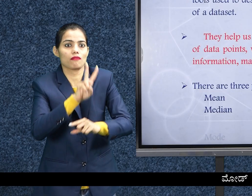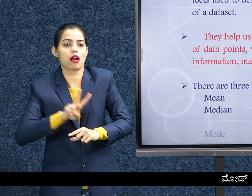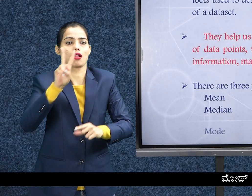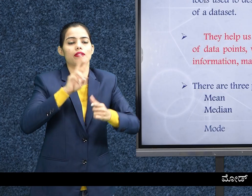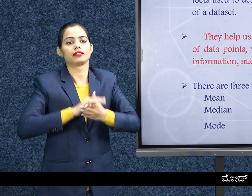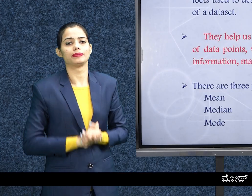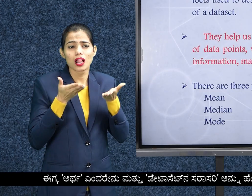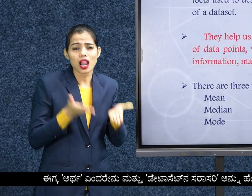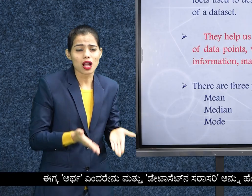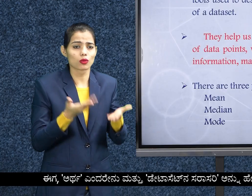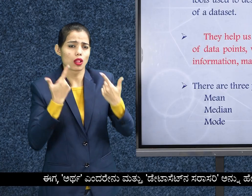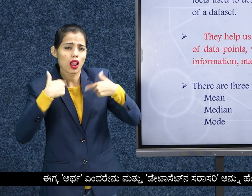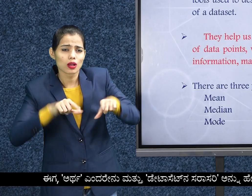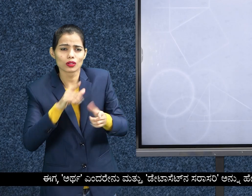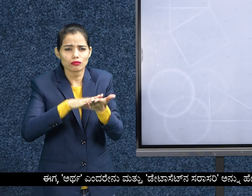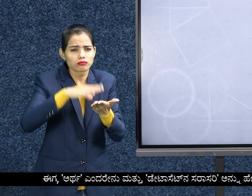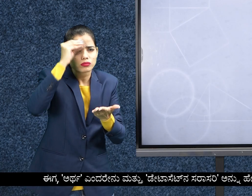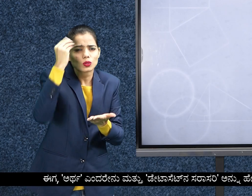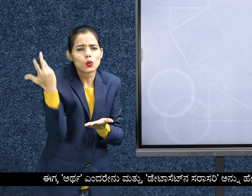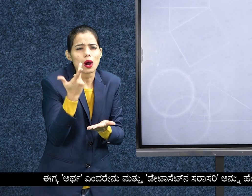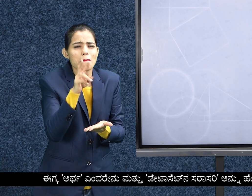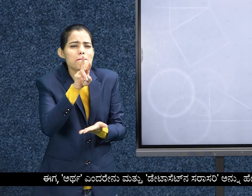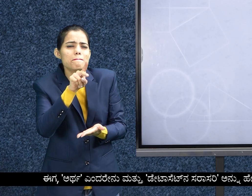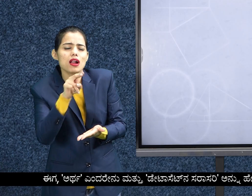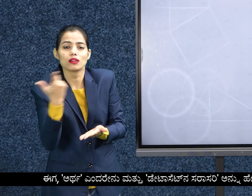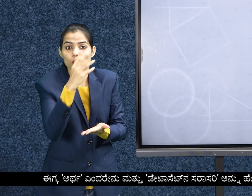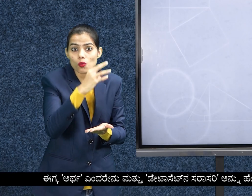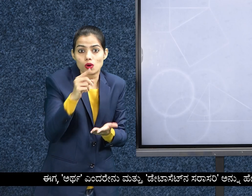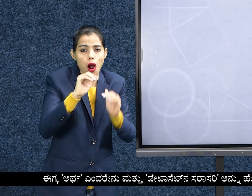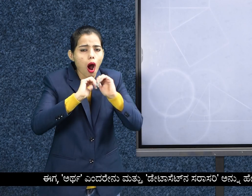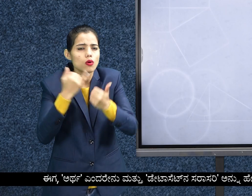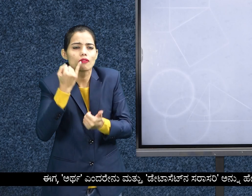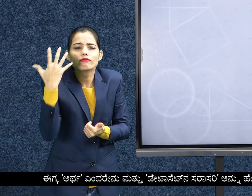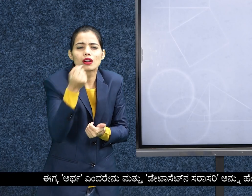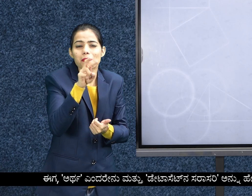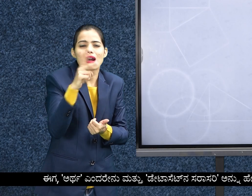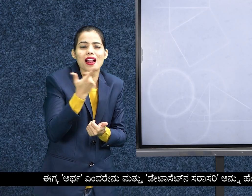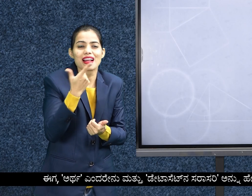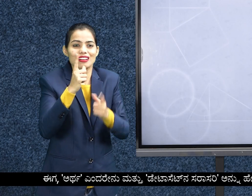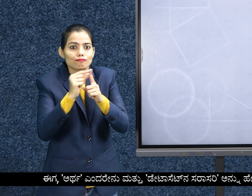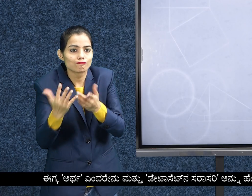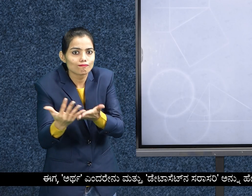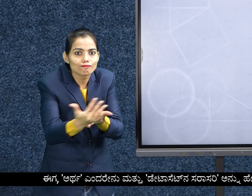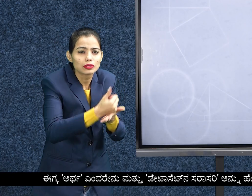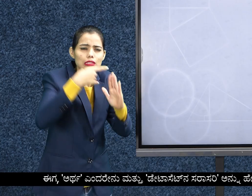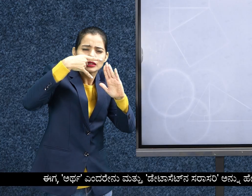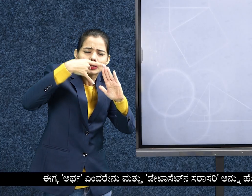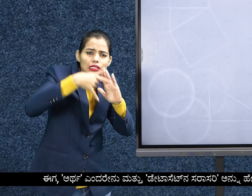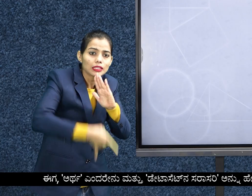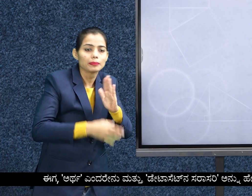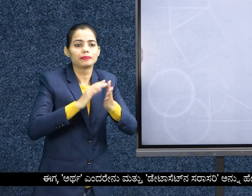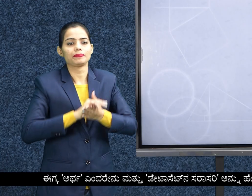ಮೋಡ್. ಈಗ ಅರ್ಥ ಅಂದ್ರೆ ಏನು ಮತ್ತು ಡೇಟಾ ಸೆಟ್ನ ಸರಾಸರಿಯನ್ನ ಹೇಗೆ ವಿವರವಾಗಿ ಕಂಡುಹಿಡಿಯುವುದು ಎಂದು ತಿಳಿಯೋಣ.